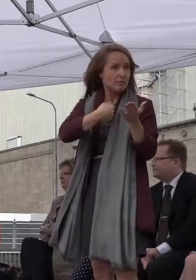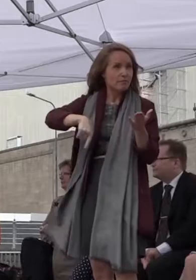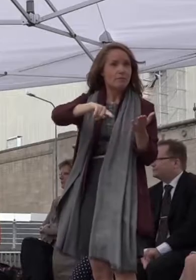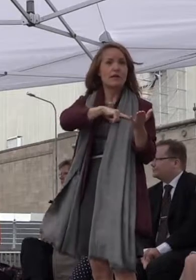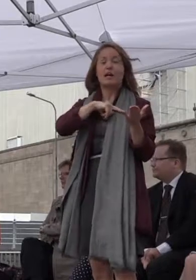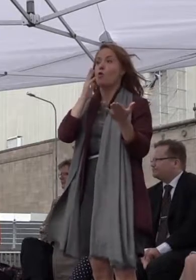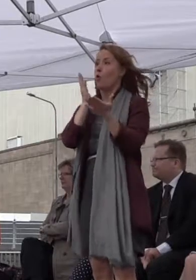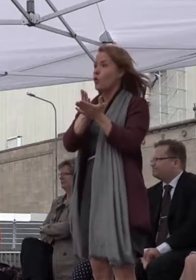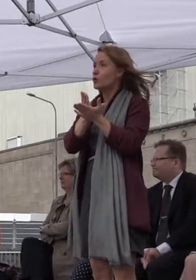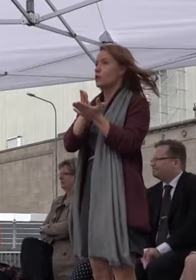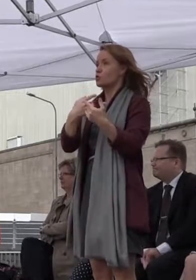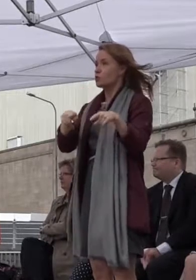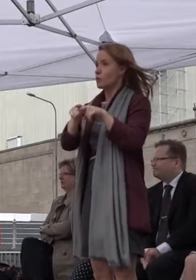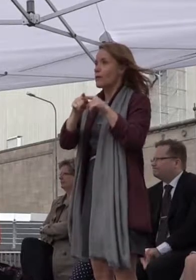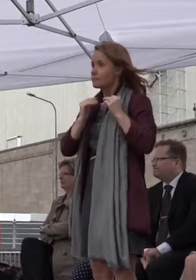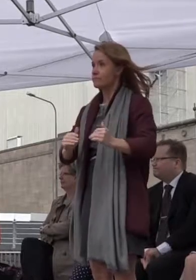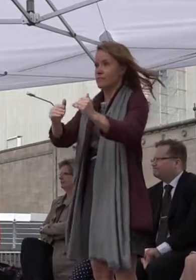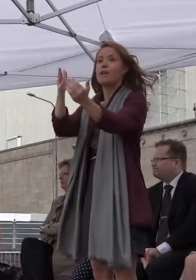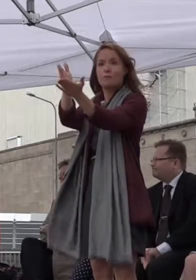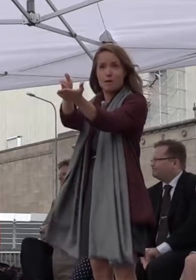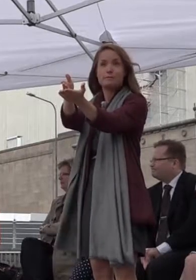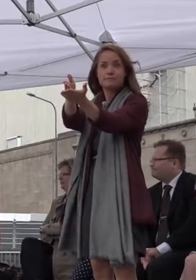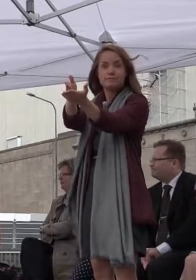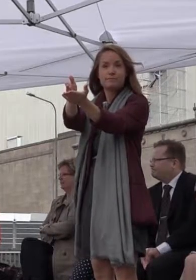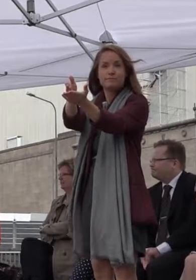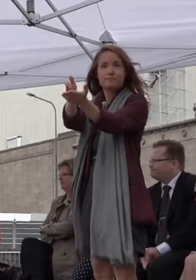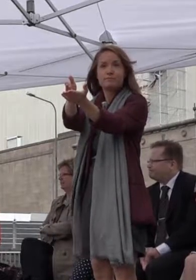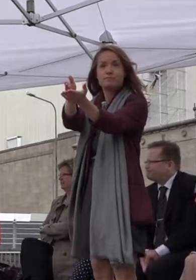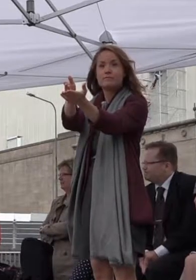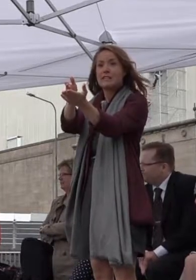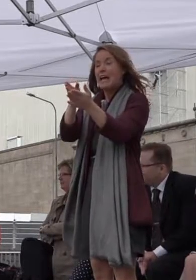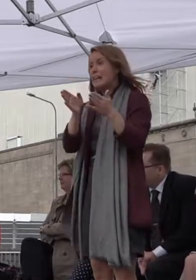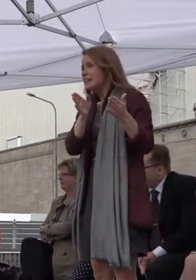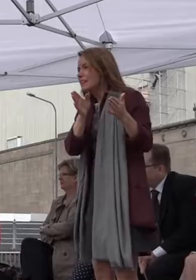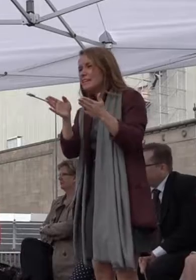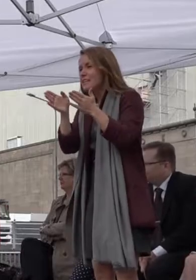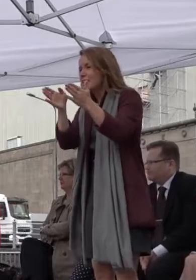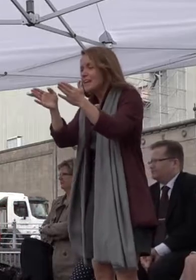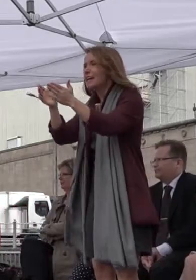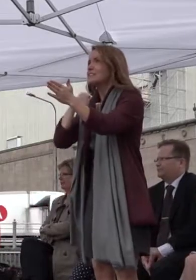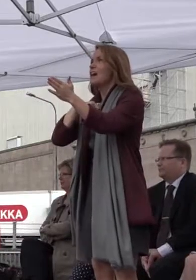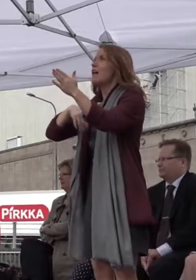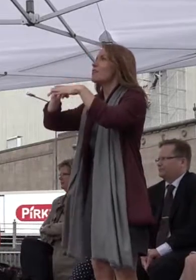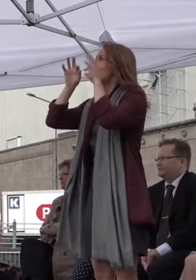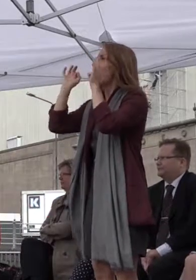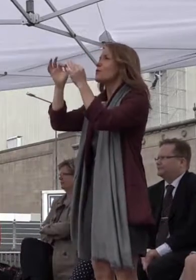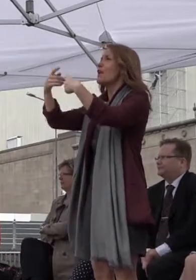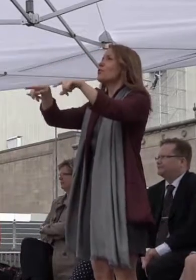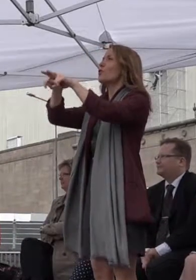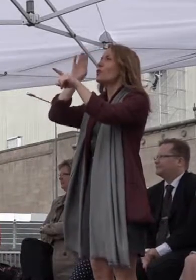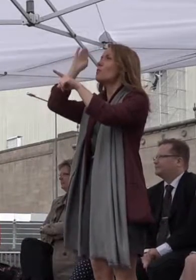omien oikeuksiemme toteutumista. Tie siihen täydelliseen toteutumaan on